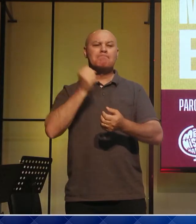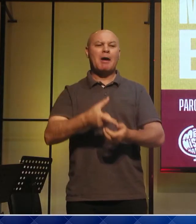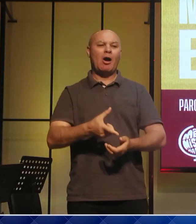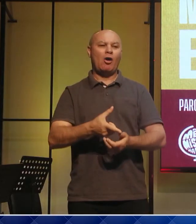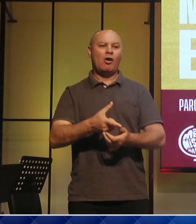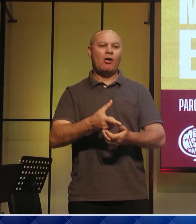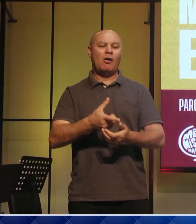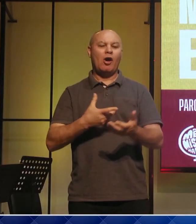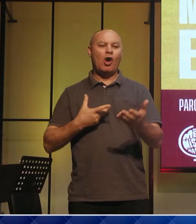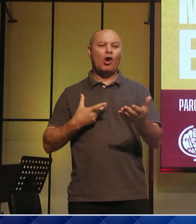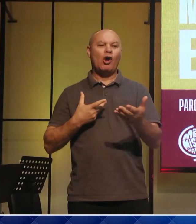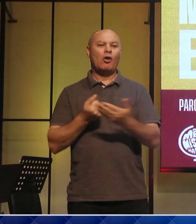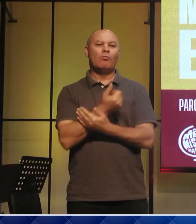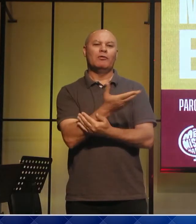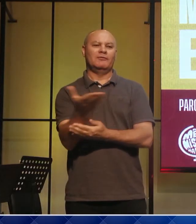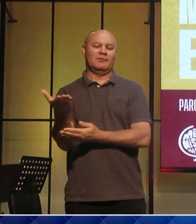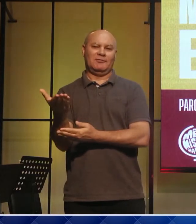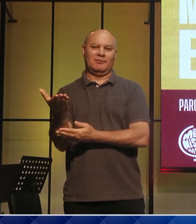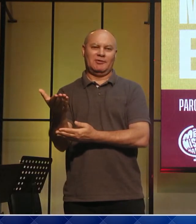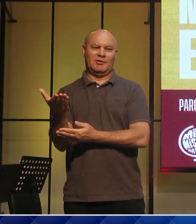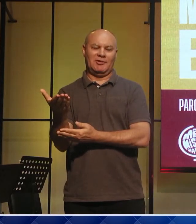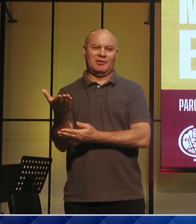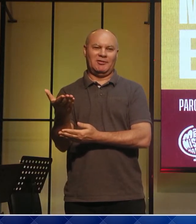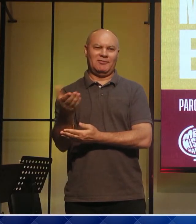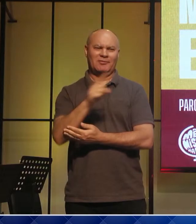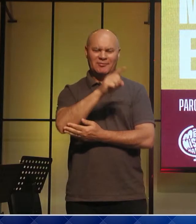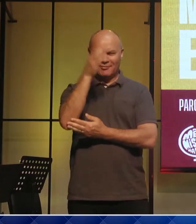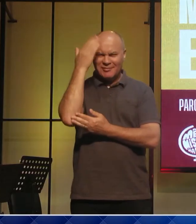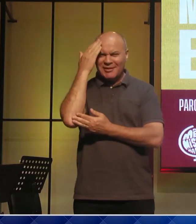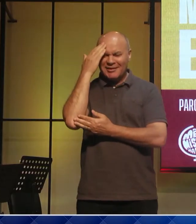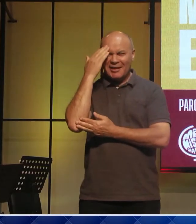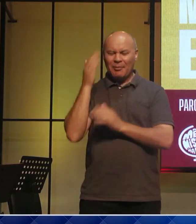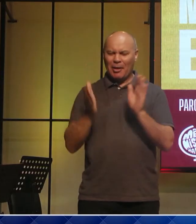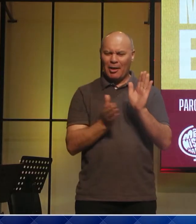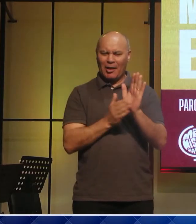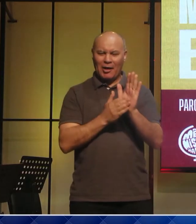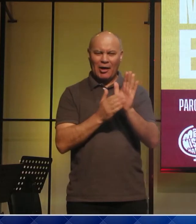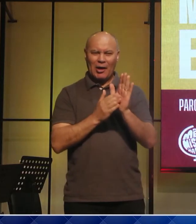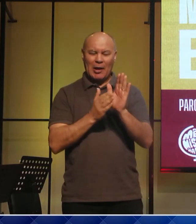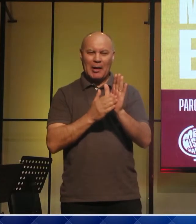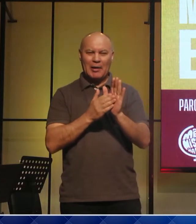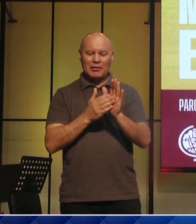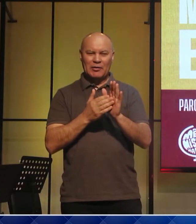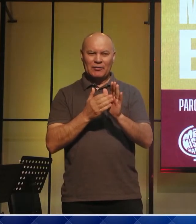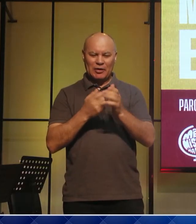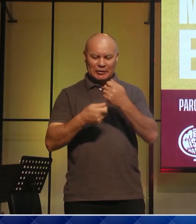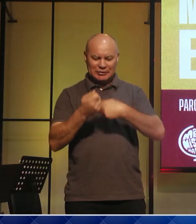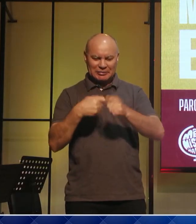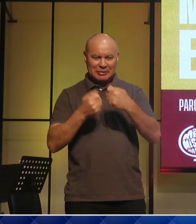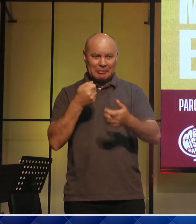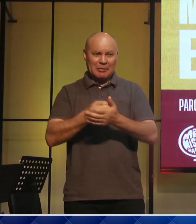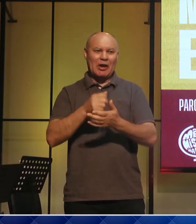tenho faturas, né, a gente chama de faturas duplicadas, que eu nem sempre consigo pagar. Agora,